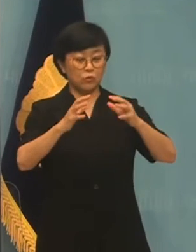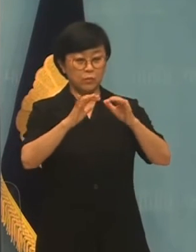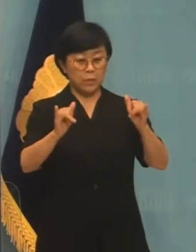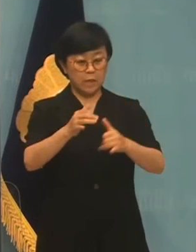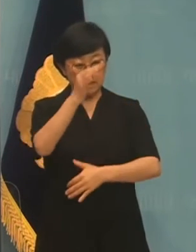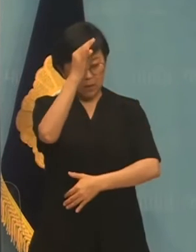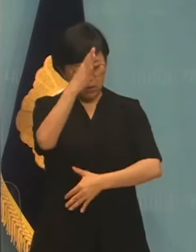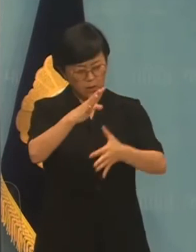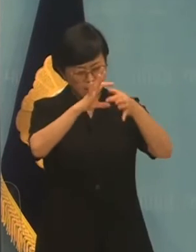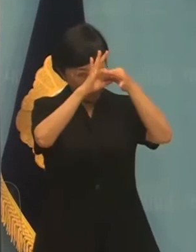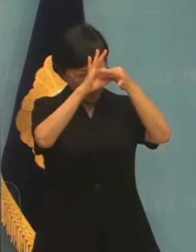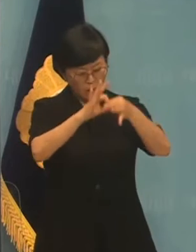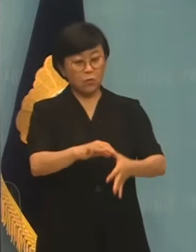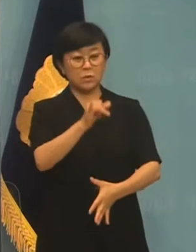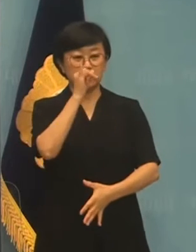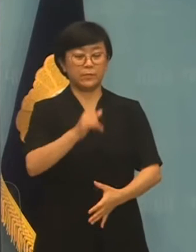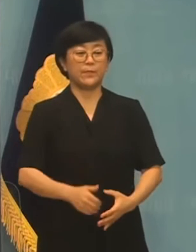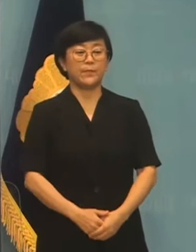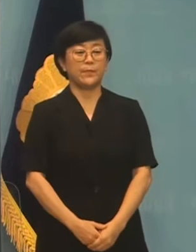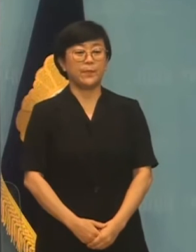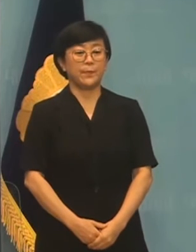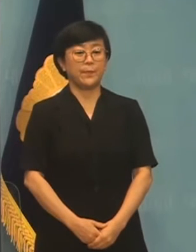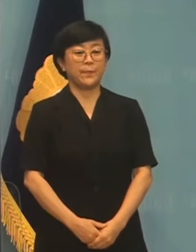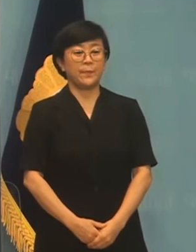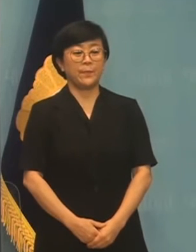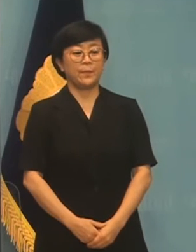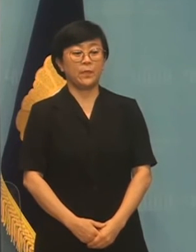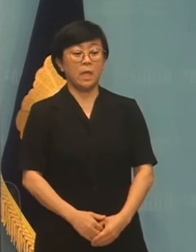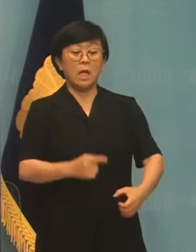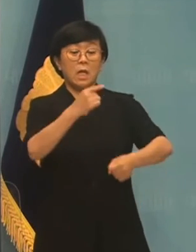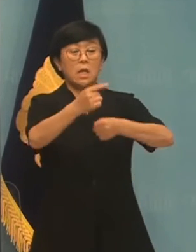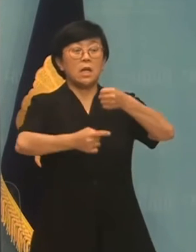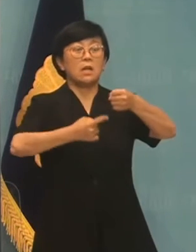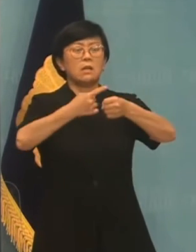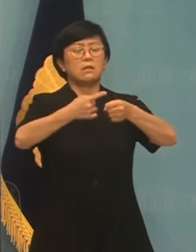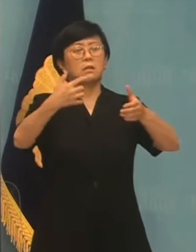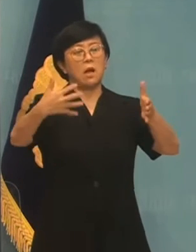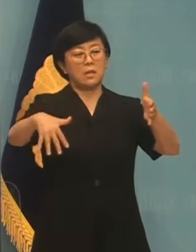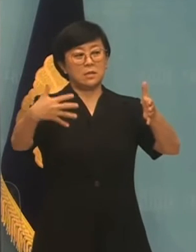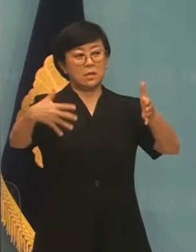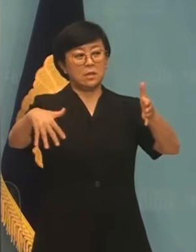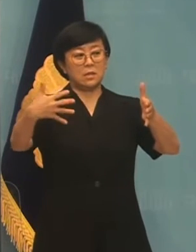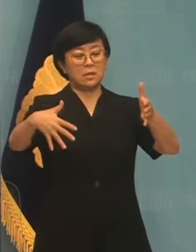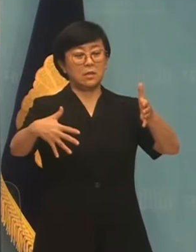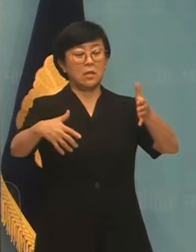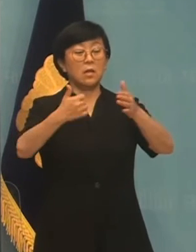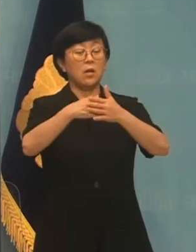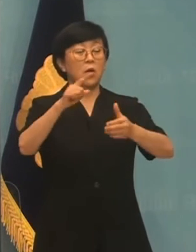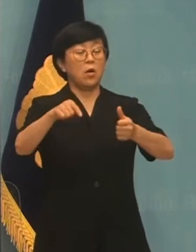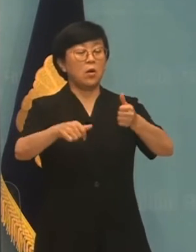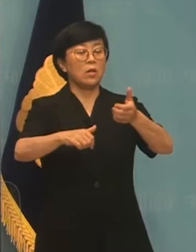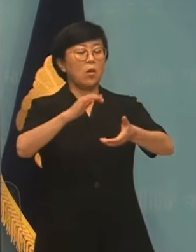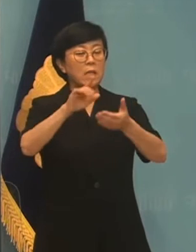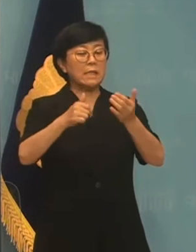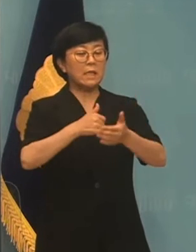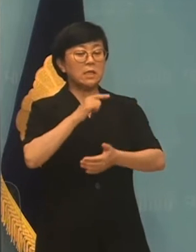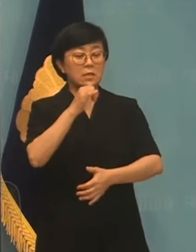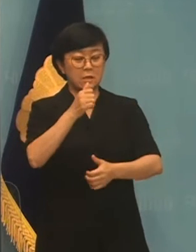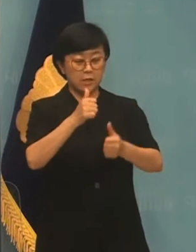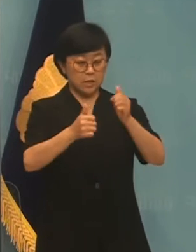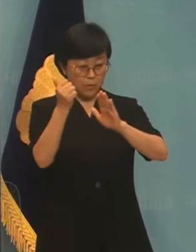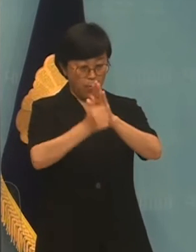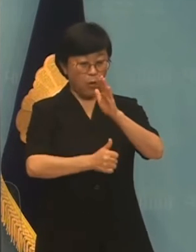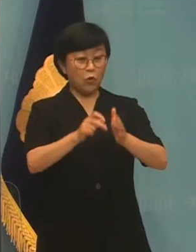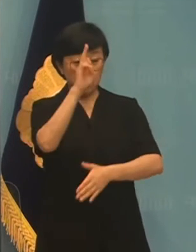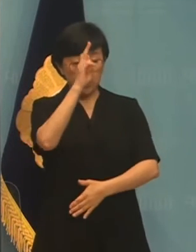사과는 끊이지 않았습니다. 만 1년도 안 됐는데 경계에 실패하고, 배식에